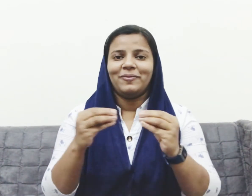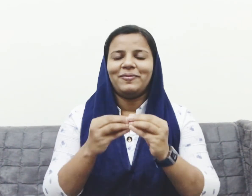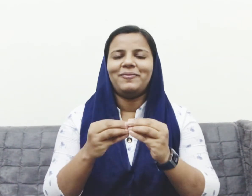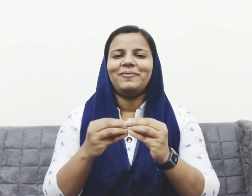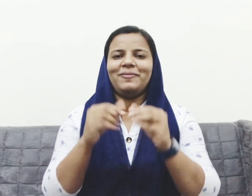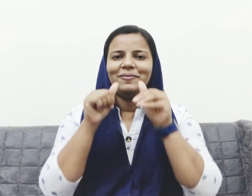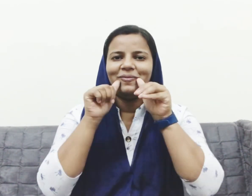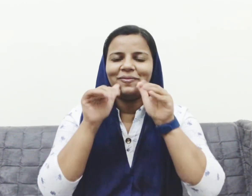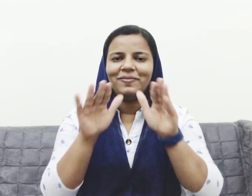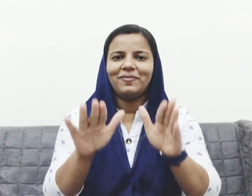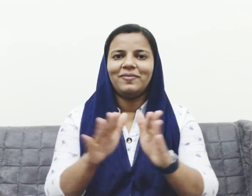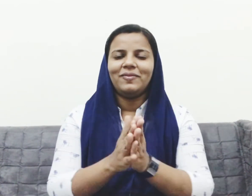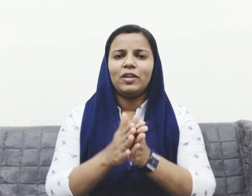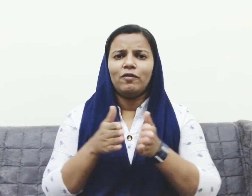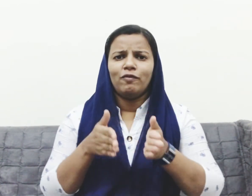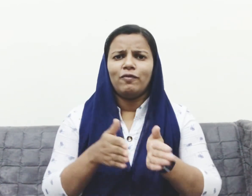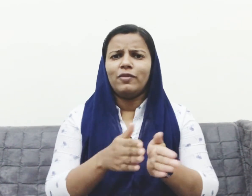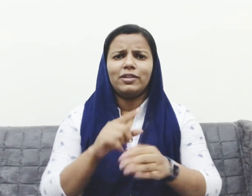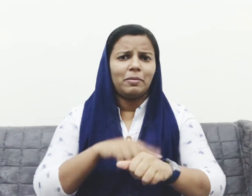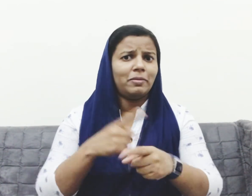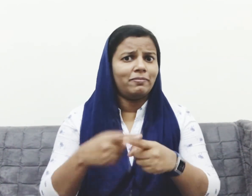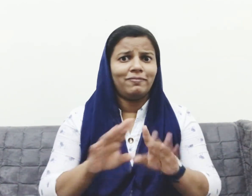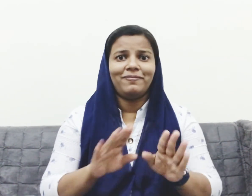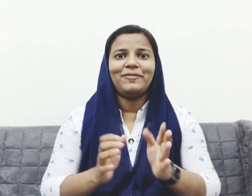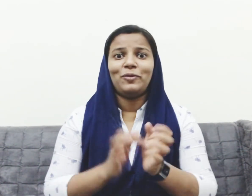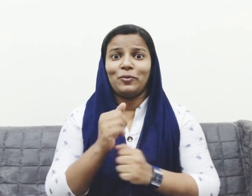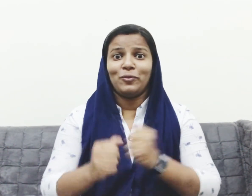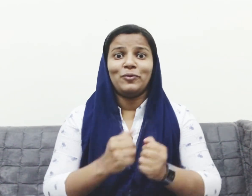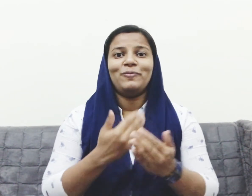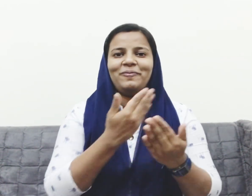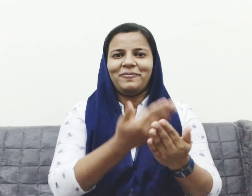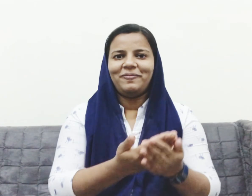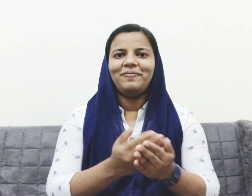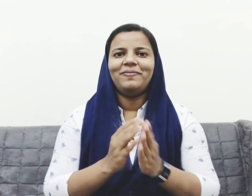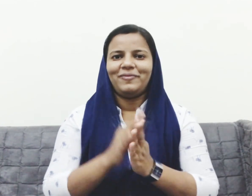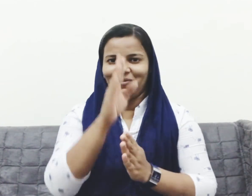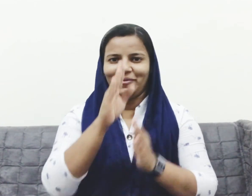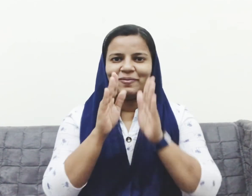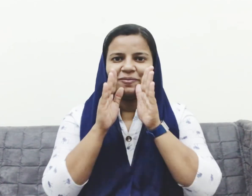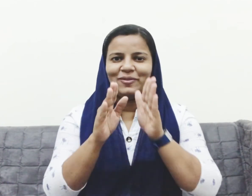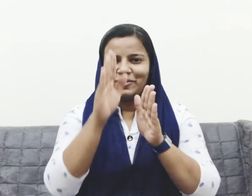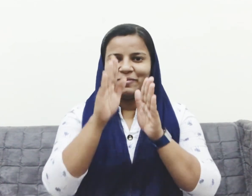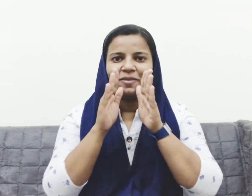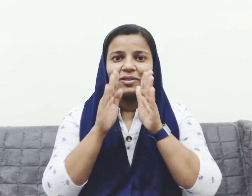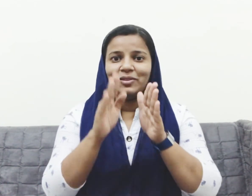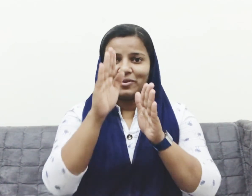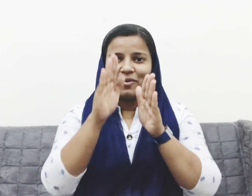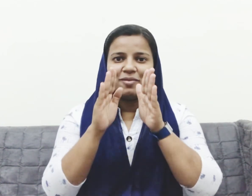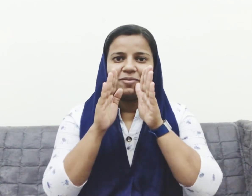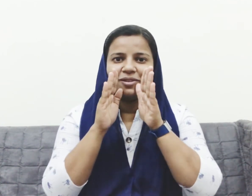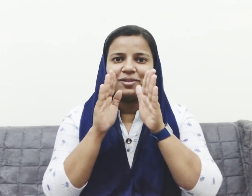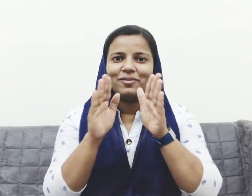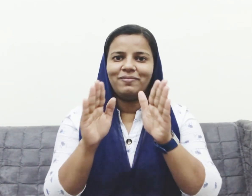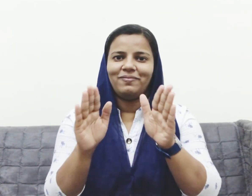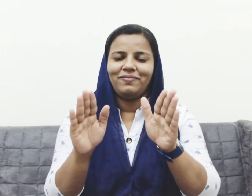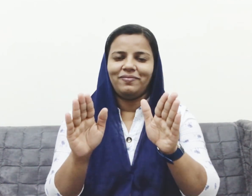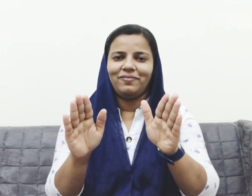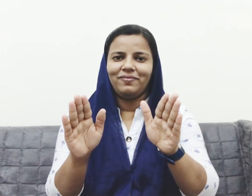ധാരാളം ധാരാളം അനുഗ്രഹിക്കട്ടെ. വഴിയിൽ നിന്ന് സമയം കളയല്, ഓടി ആ ഗോപുരത്തിലോട്ട് കയറിയാട്ടെ. ഗോഡ് ബ്ലെസ് യു, ഗോഡ് ബ്ലെസ് യു, ഗോഡ് ബ്ലെസ് യു.